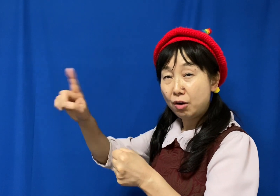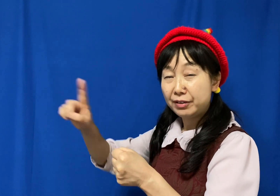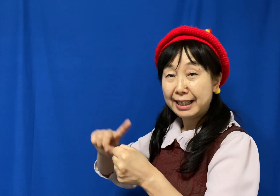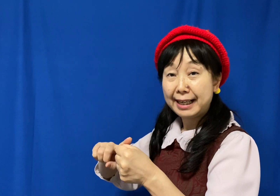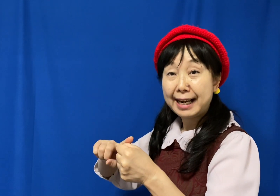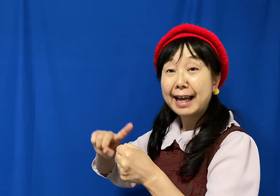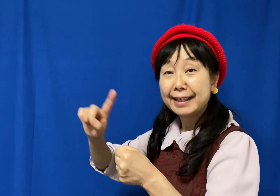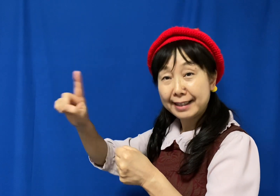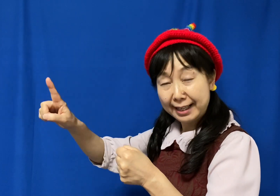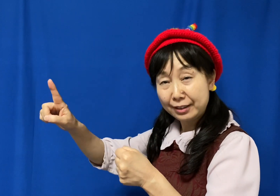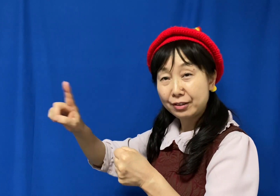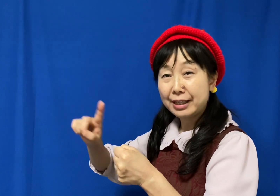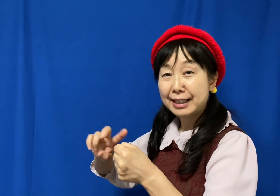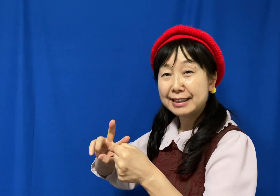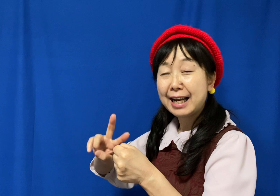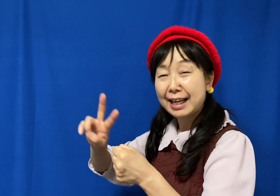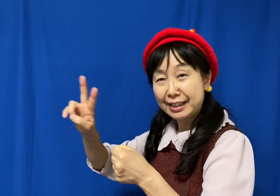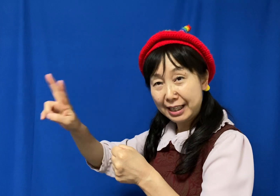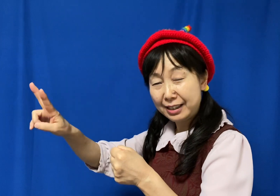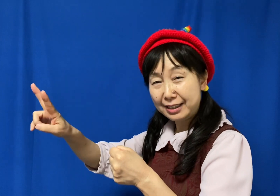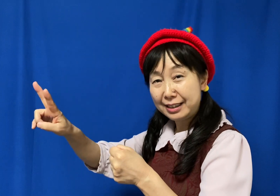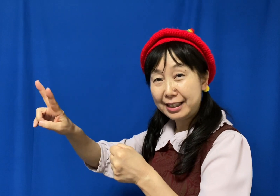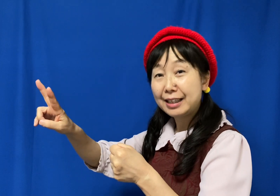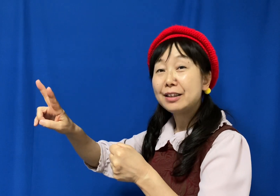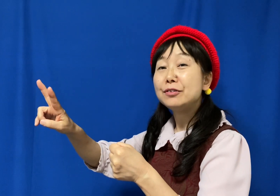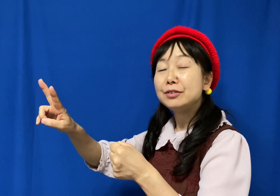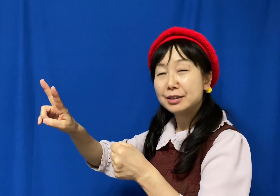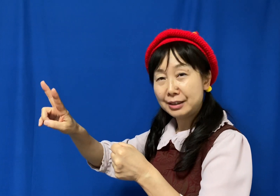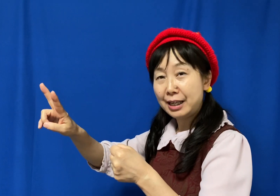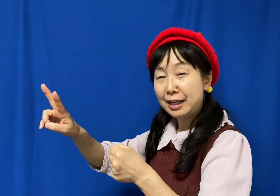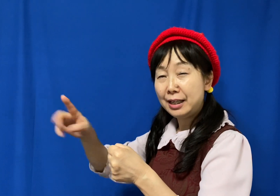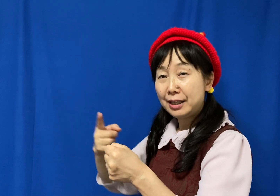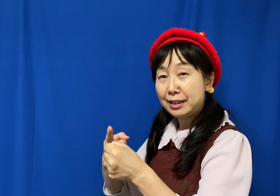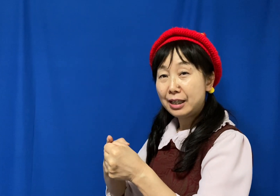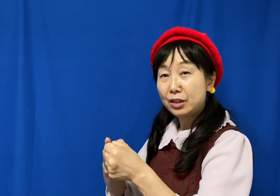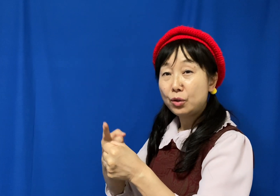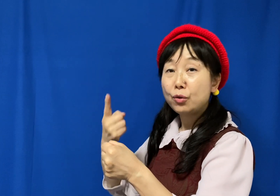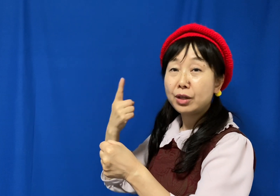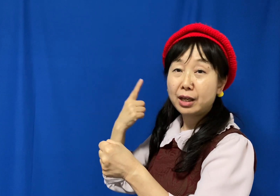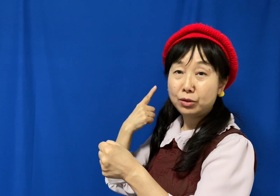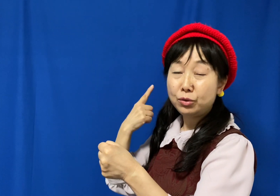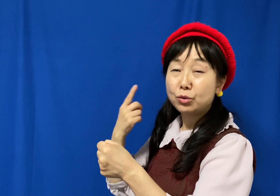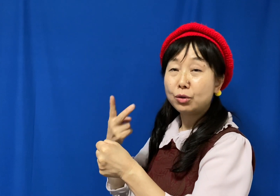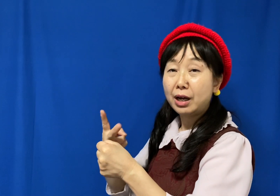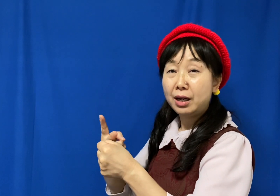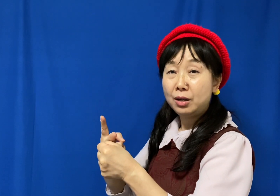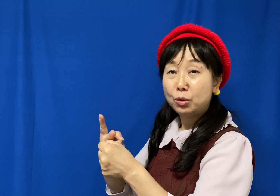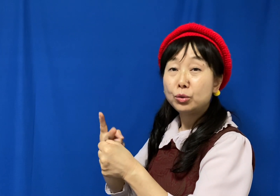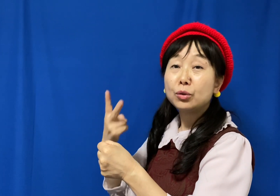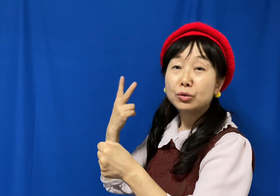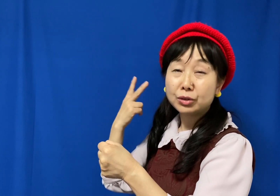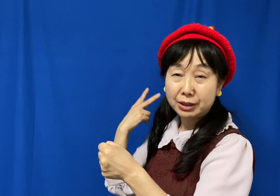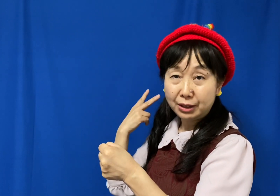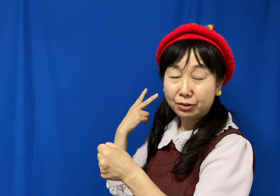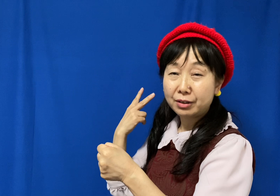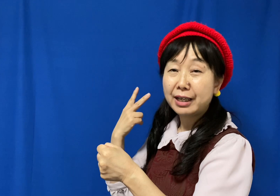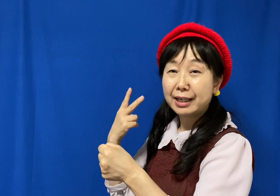で来年とかね、再来年ってやっていくんですね。で去年とか一昨年とかやって